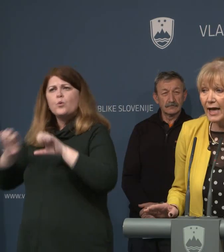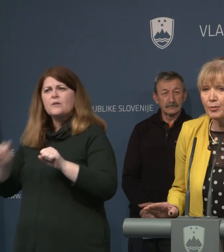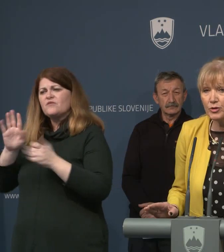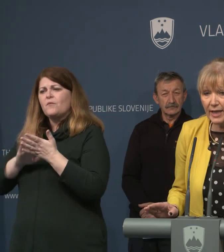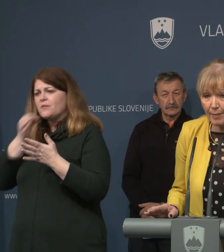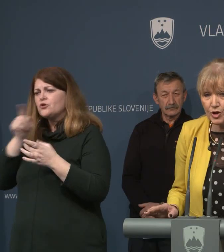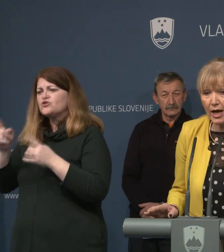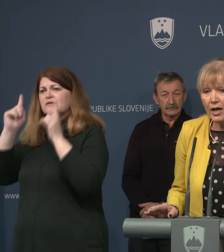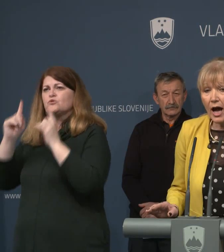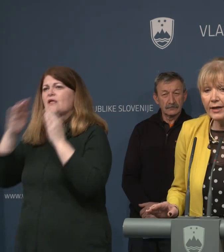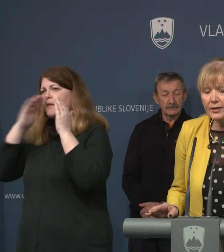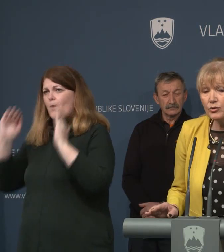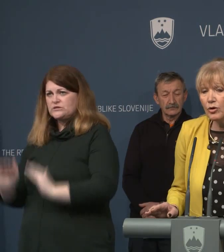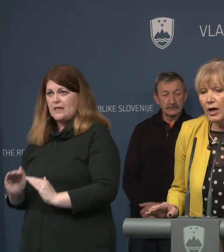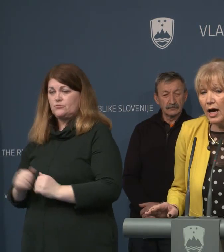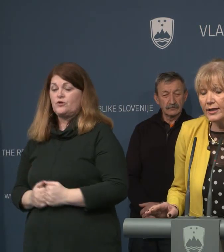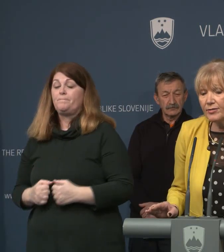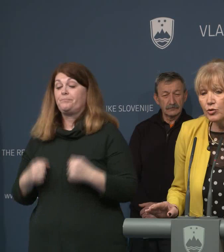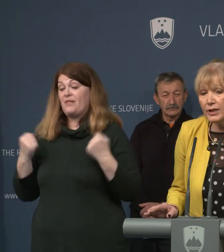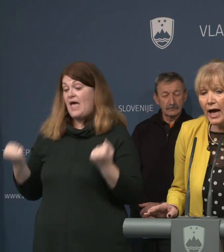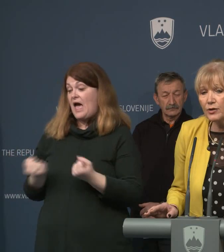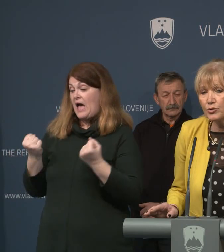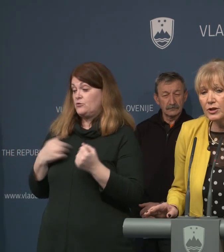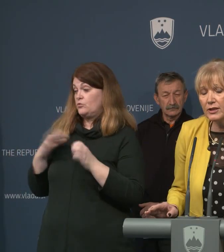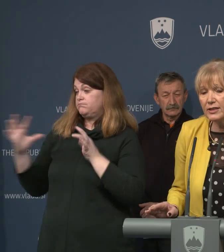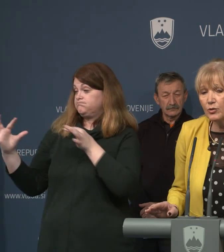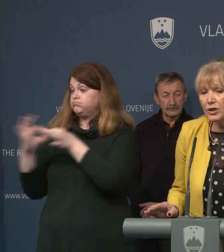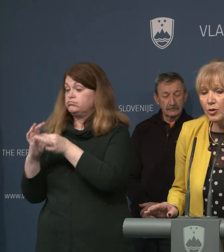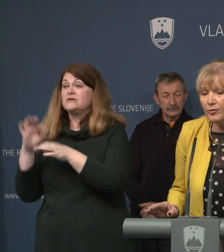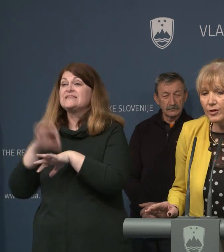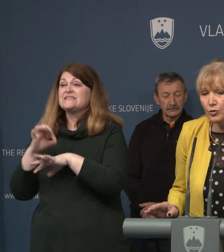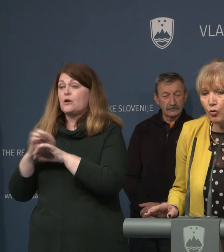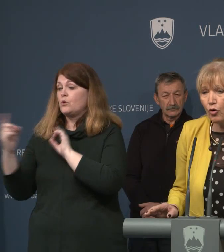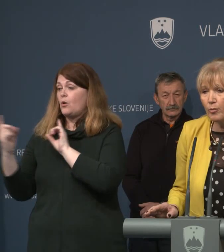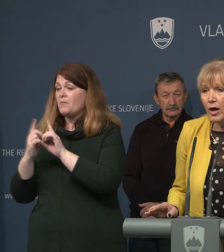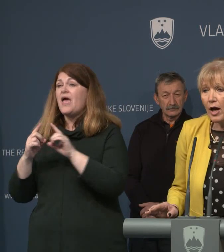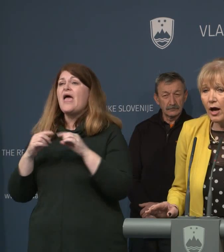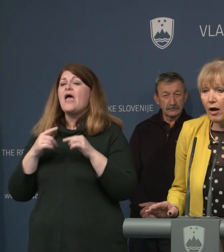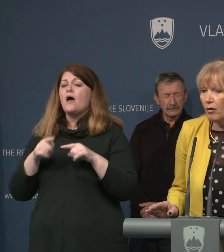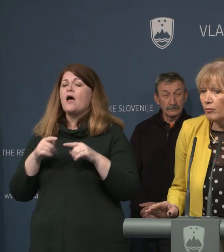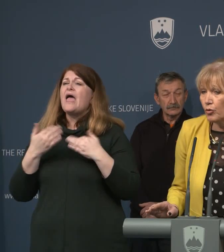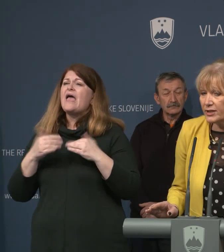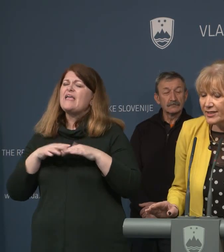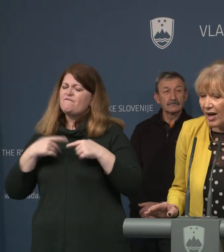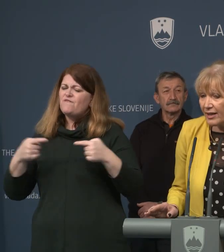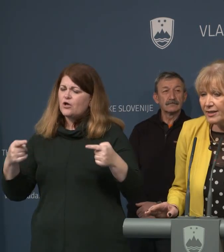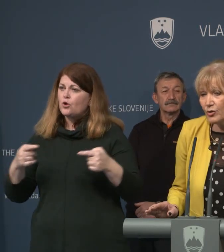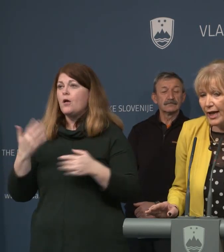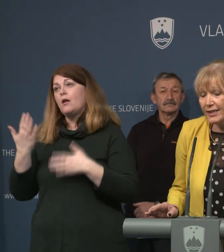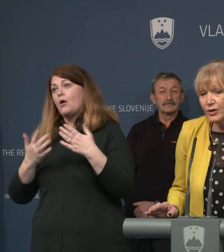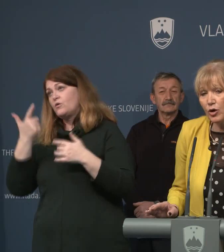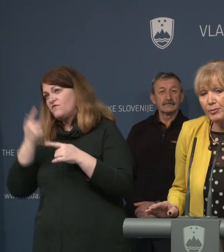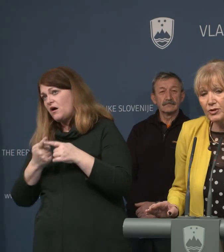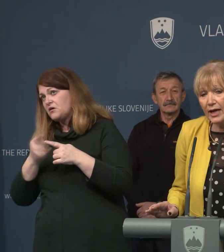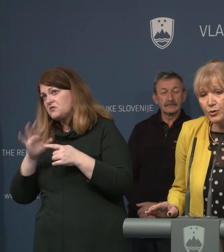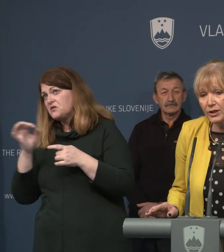se mu stanje poslabša. Aktivno ga je v kontaktu z zdravnikom, infektologom, bodi si dvakrat dnevno,